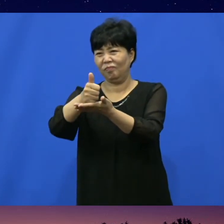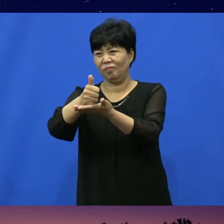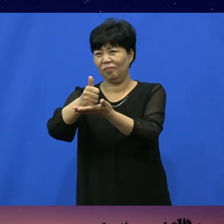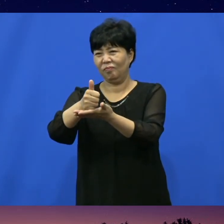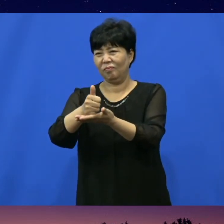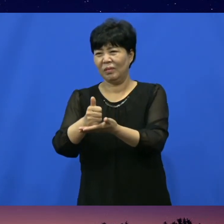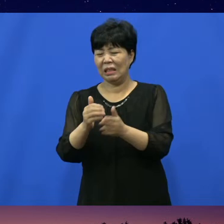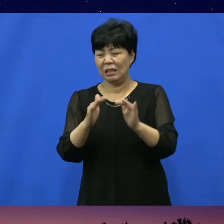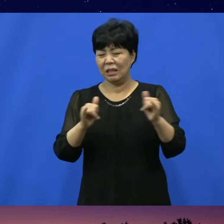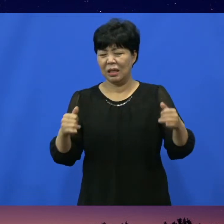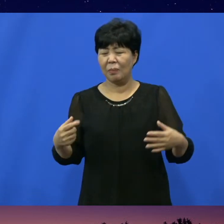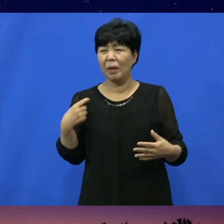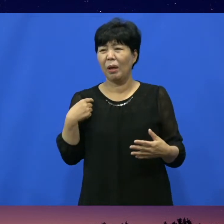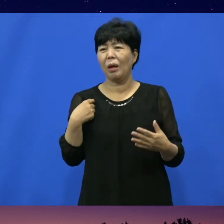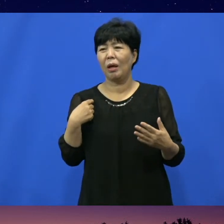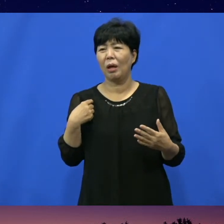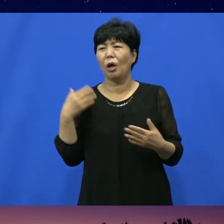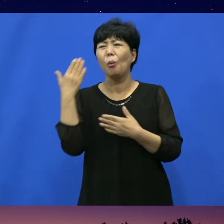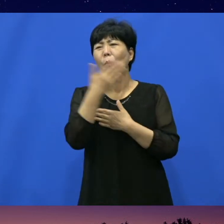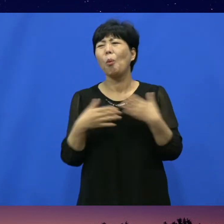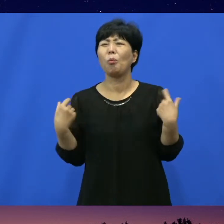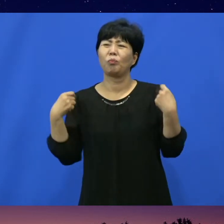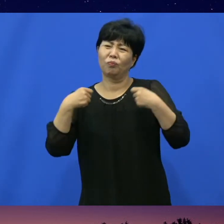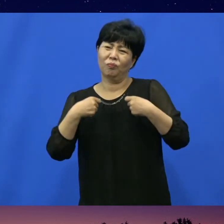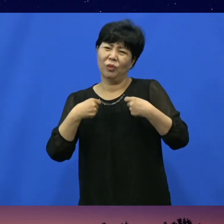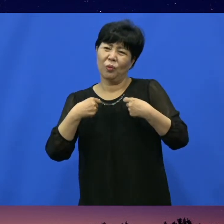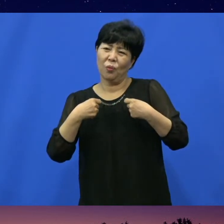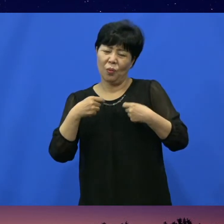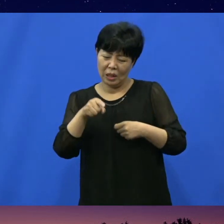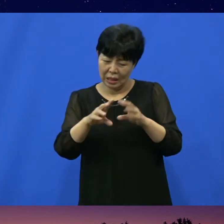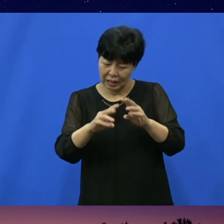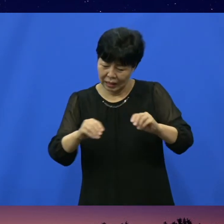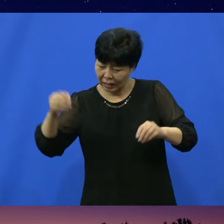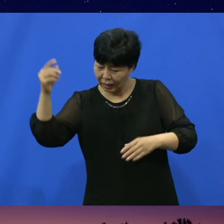사건이에요. 인카네이션이라고, 이 성육신 사건.